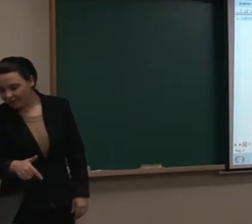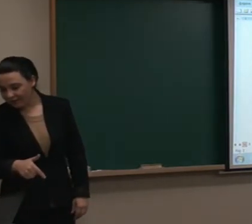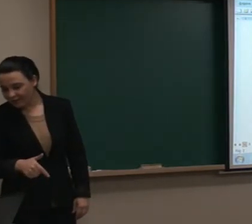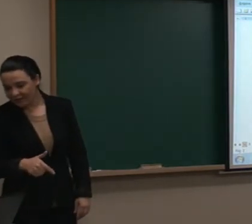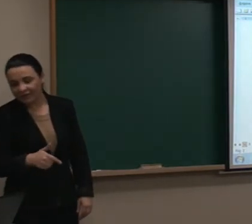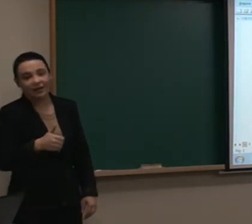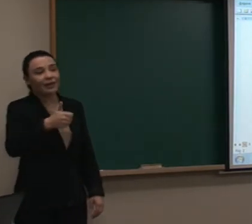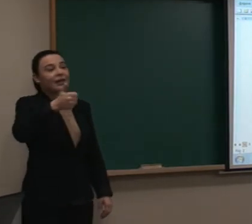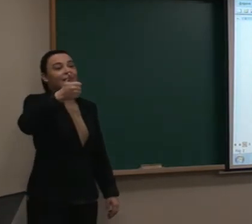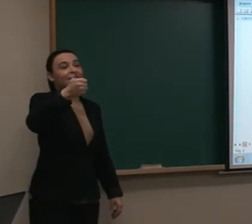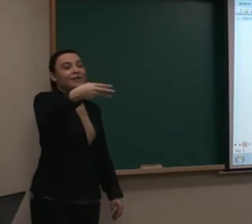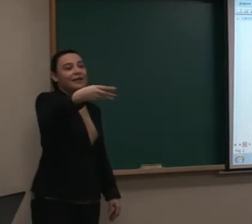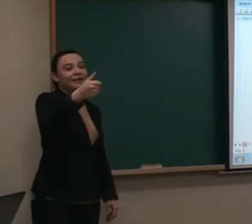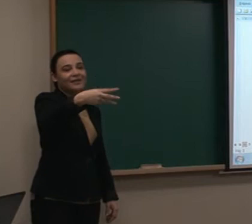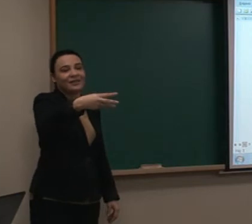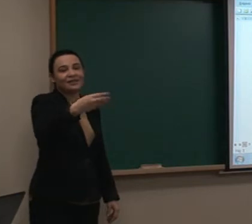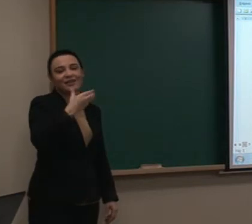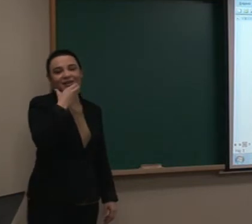É 3 de dezembro.